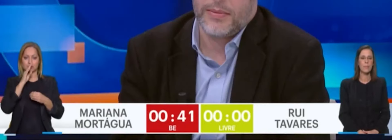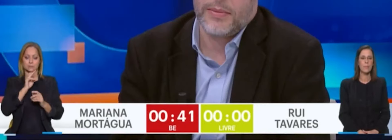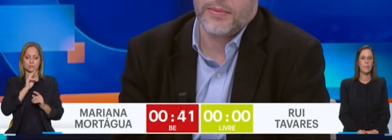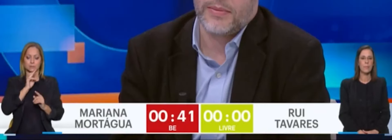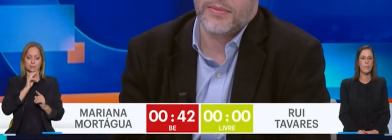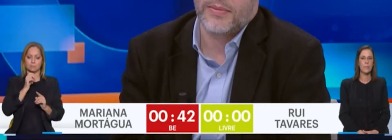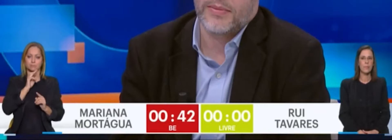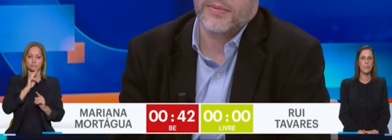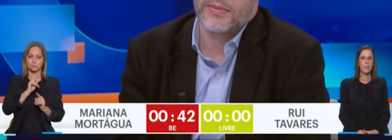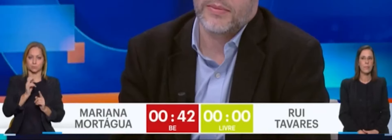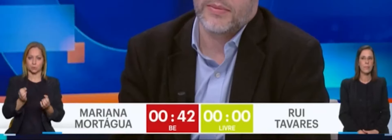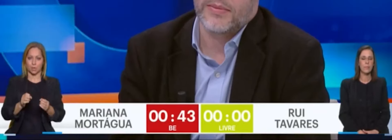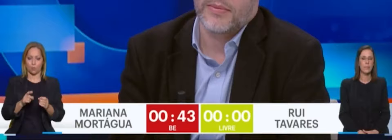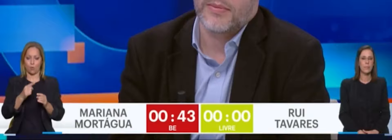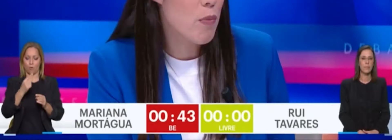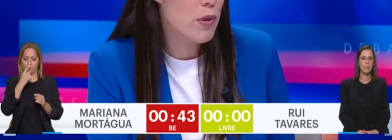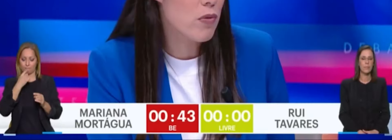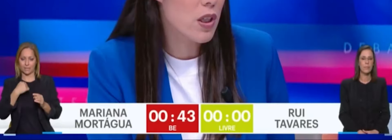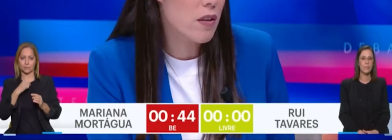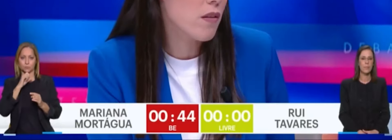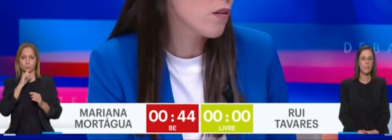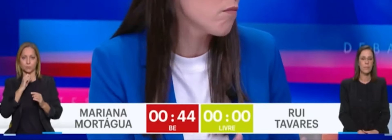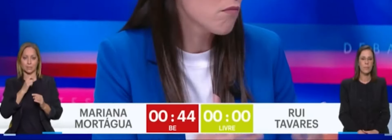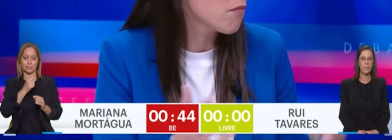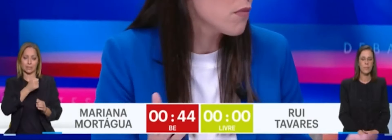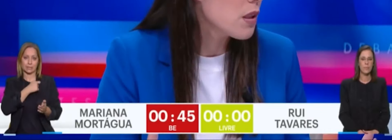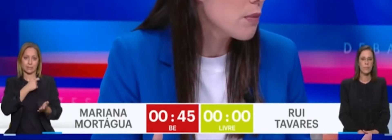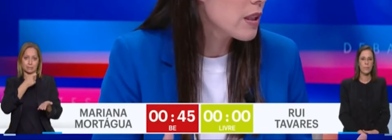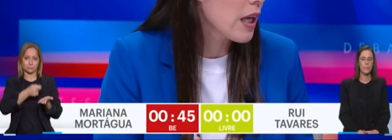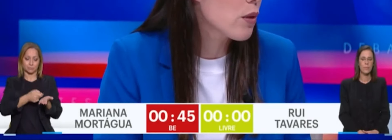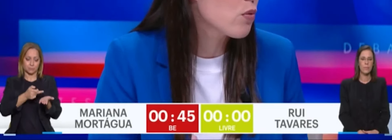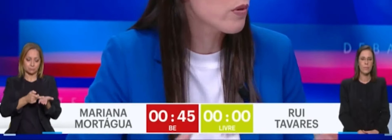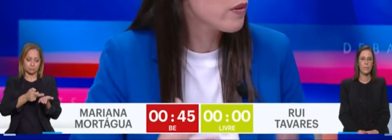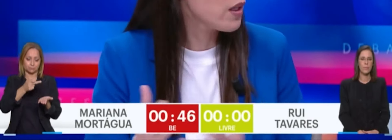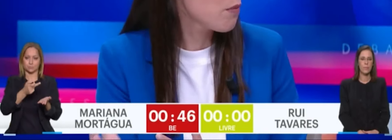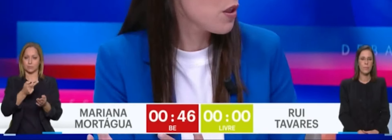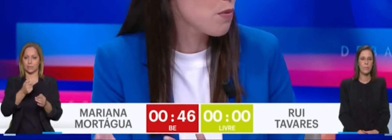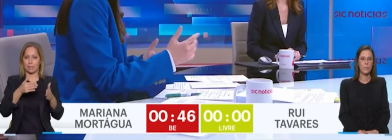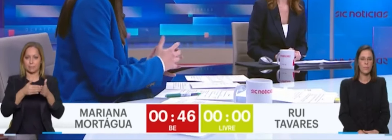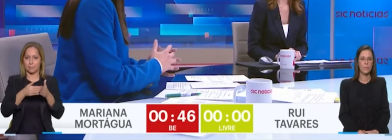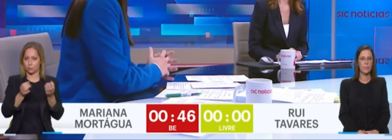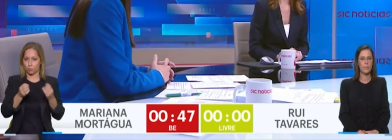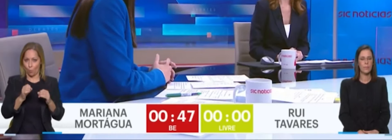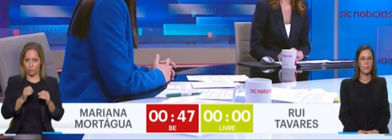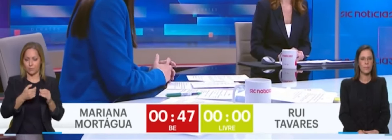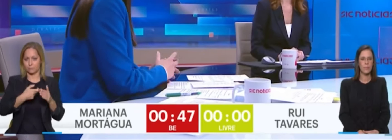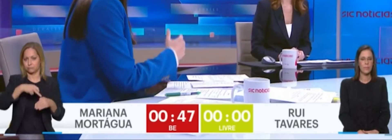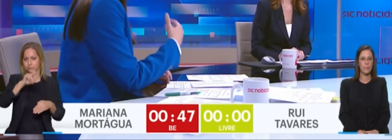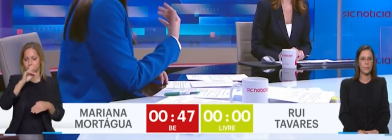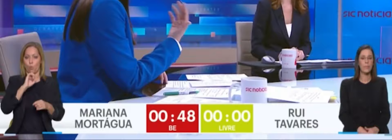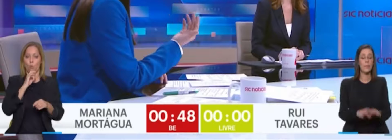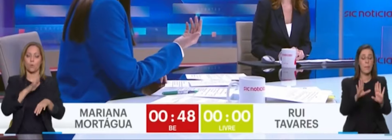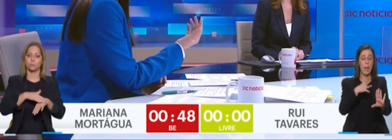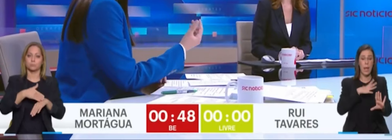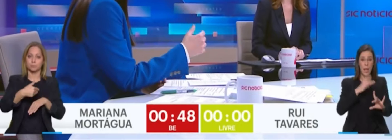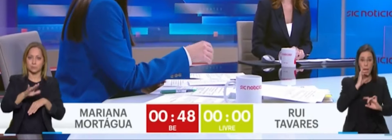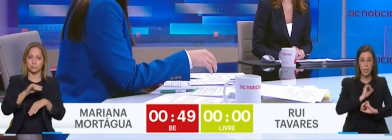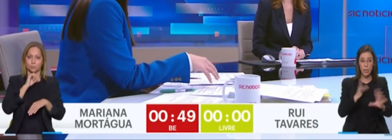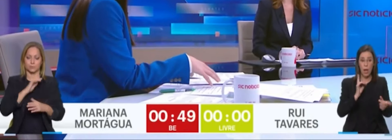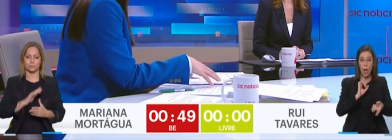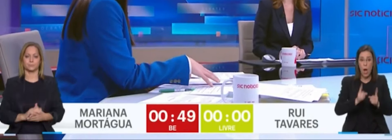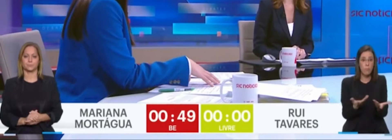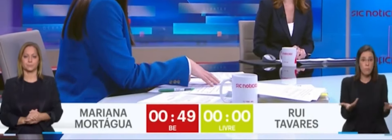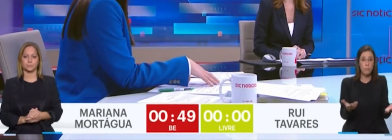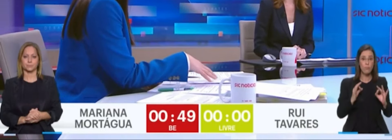30 dias poderia ter um aumento de renda ilimitado ou até uma situação de despejo mes mas Queres o que é que